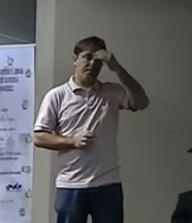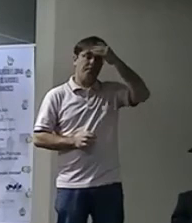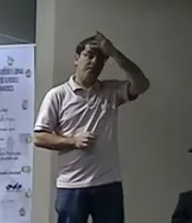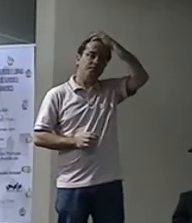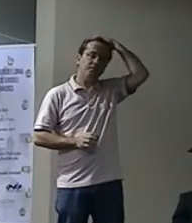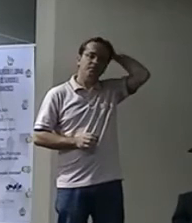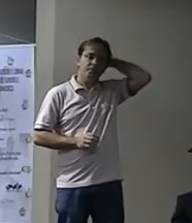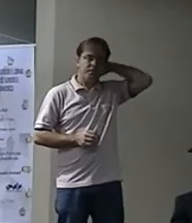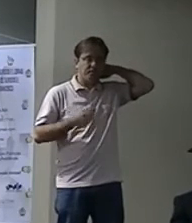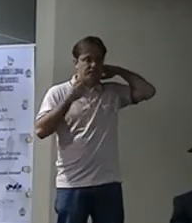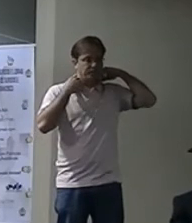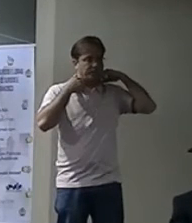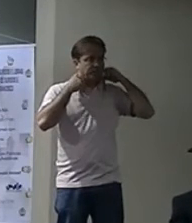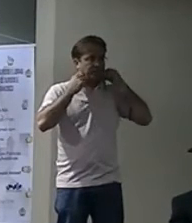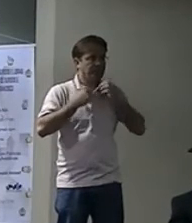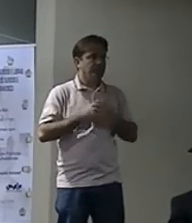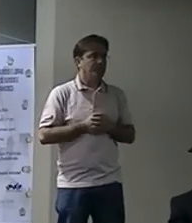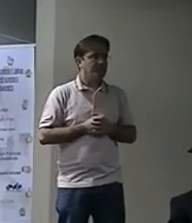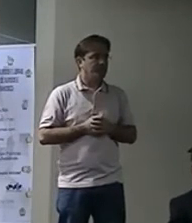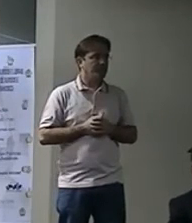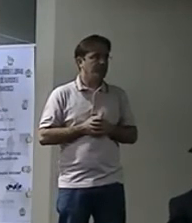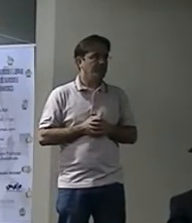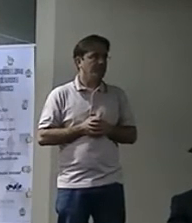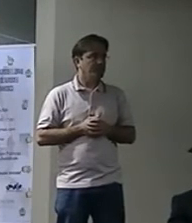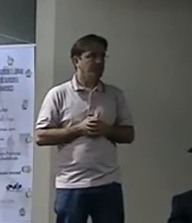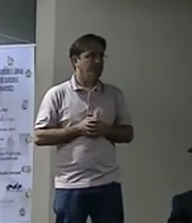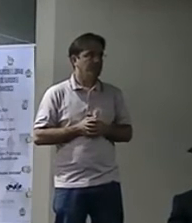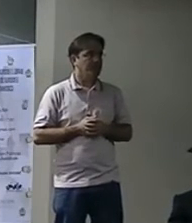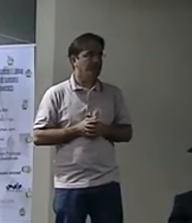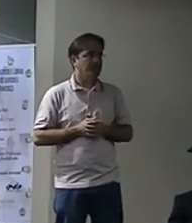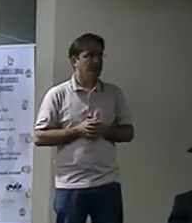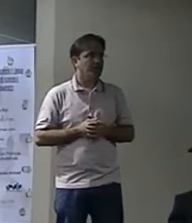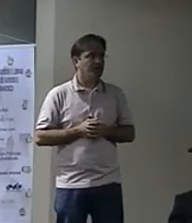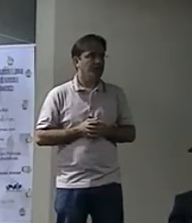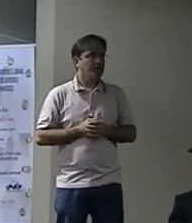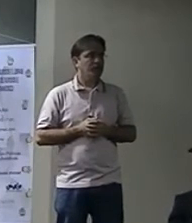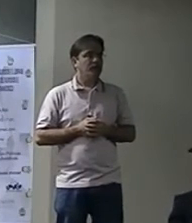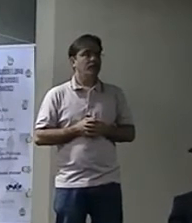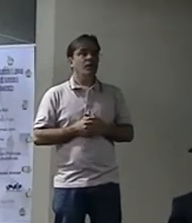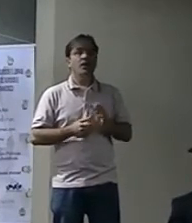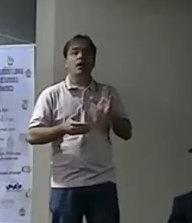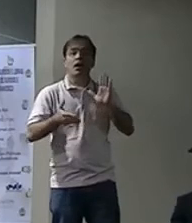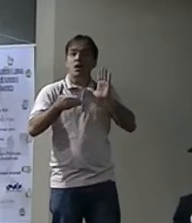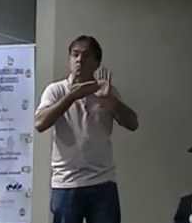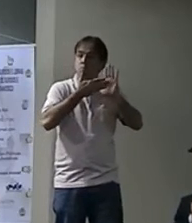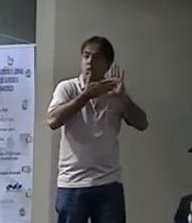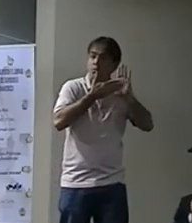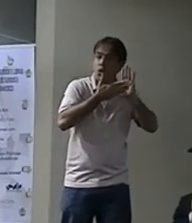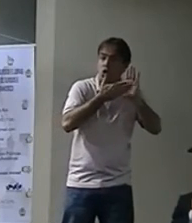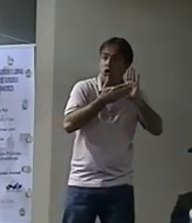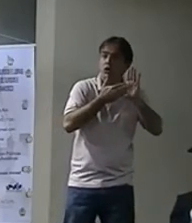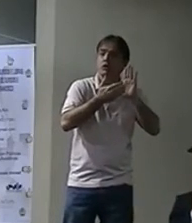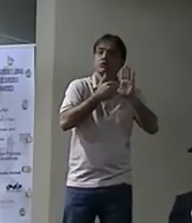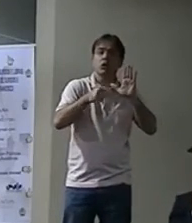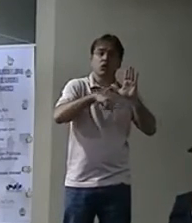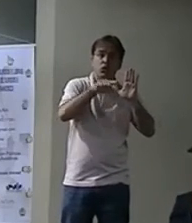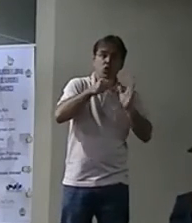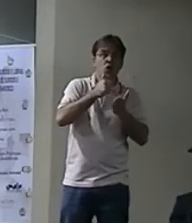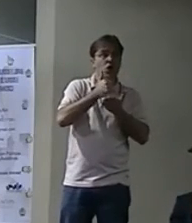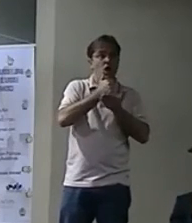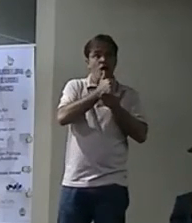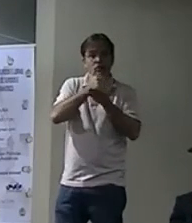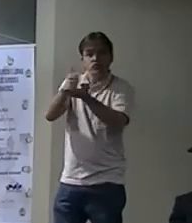eu tenho a declarar que é exatamente esta a proposta do programa Ciranda Auditiva, apoiando